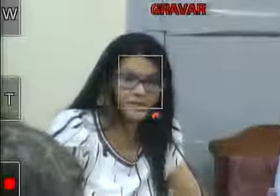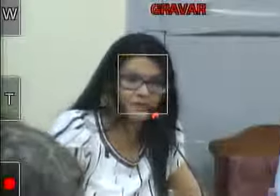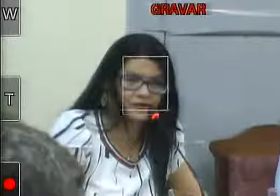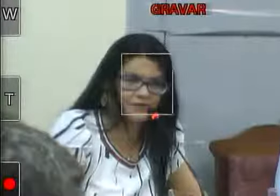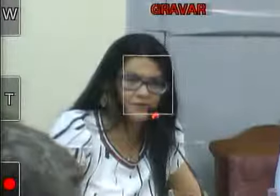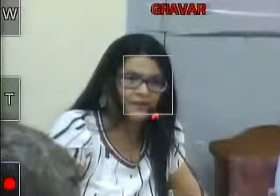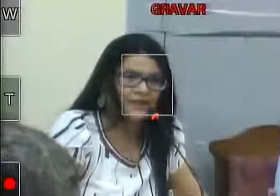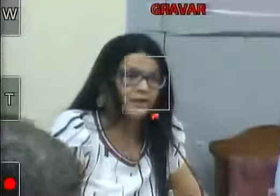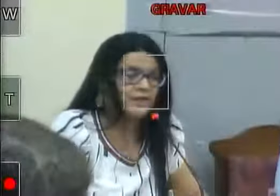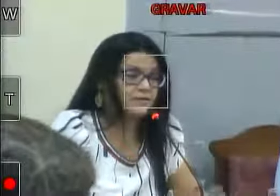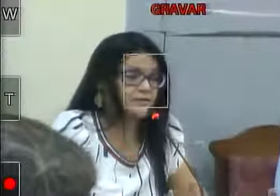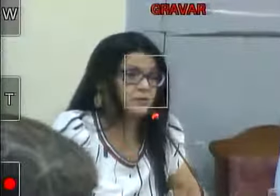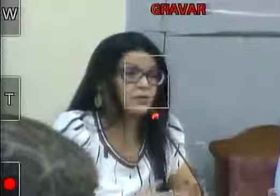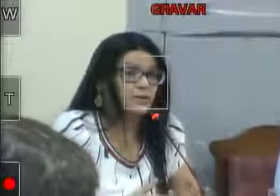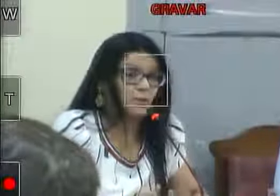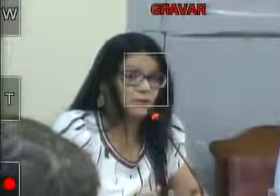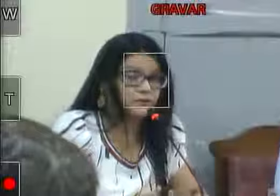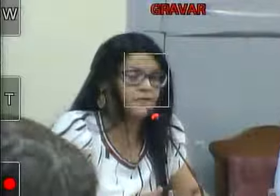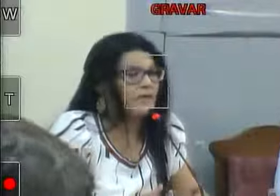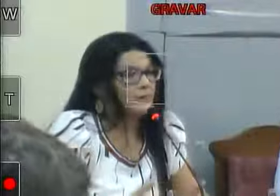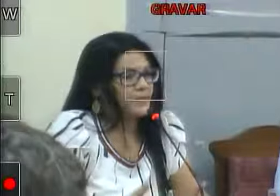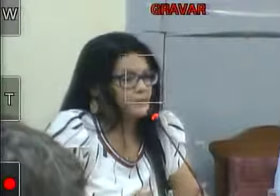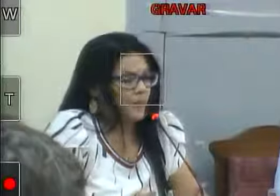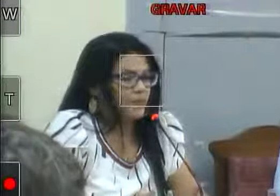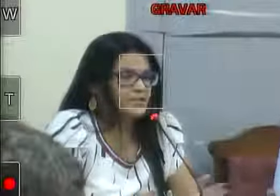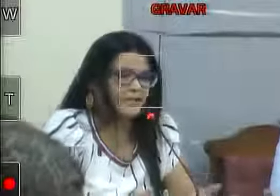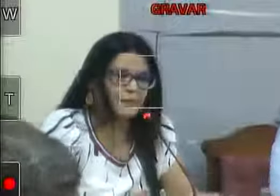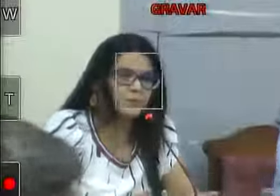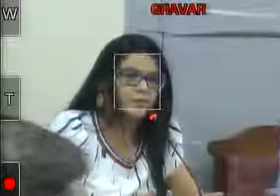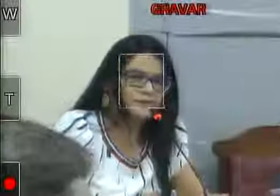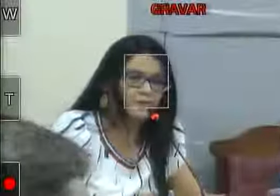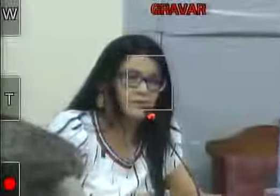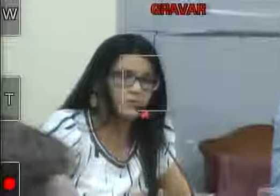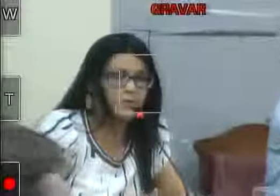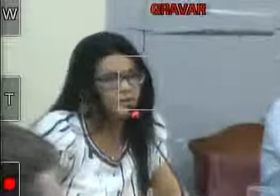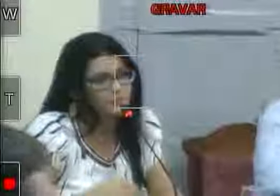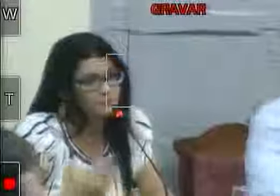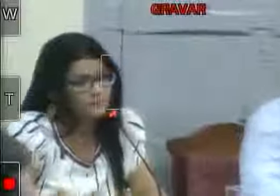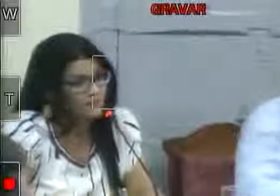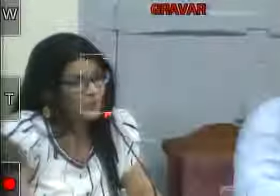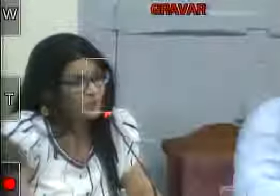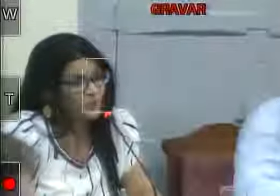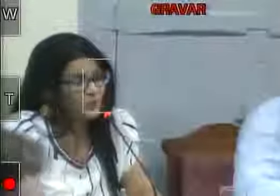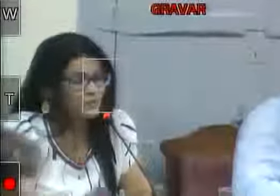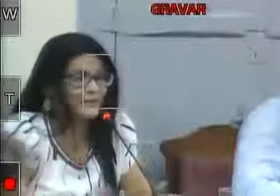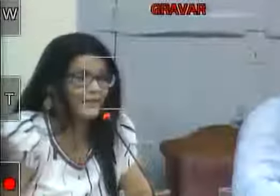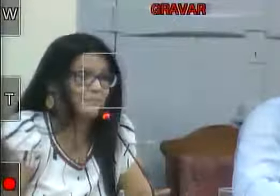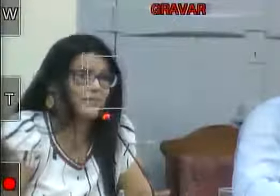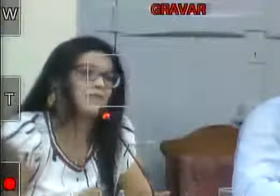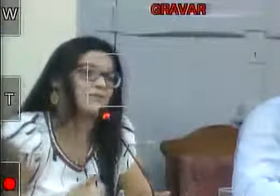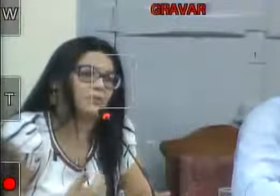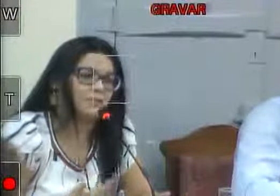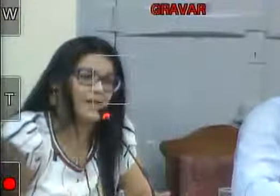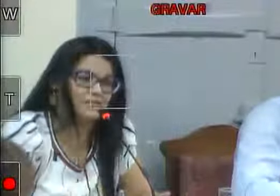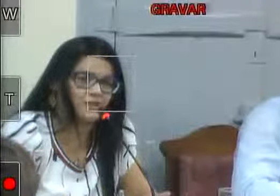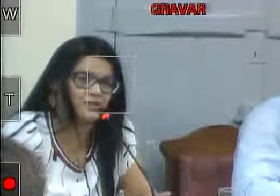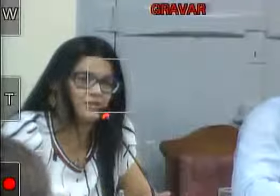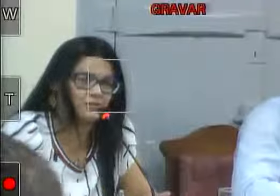ter a sua defesa em cima do que houve, principalmente a quebra do princípio da isonomia, que em Parapeúna apenas